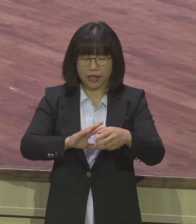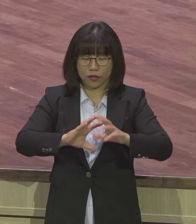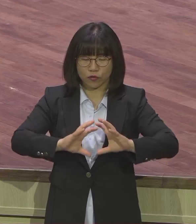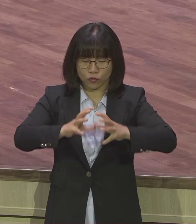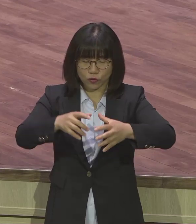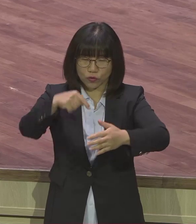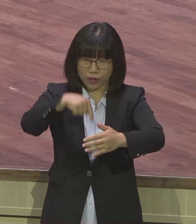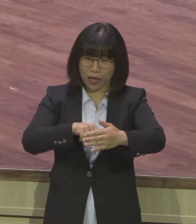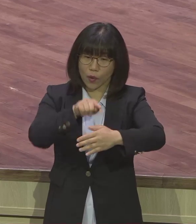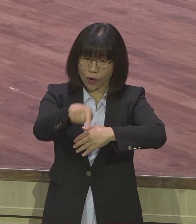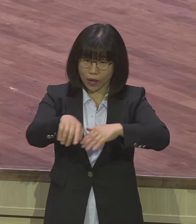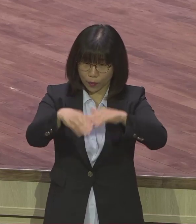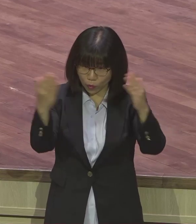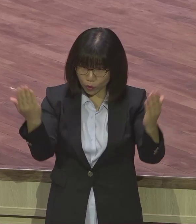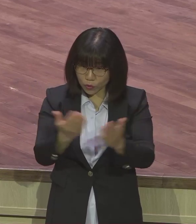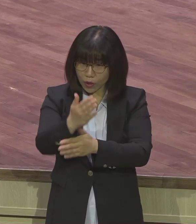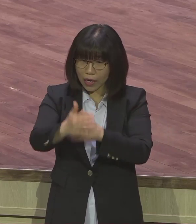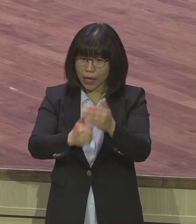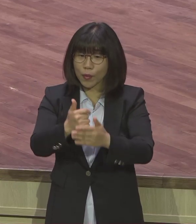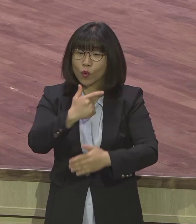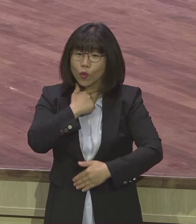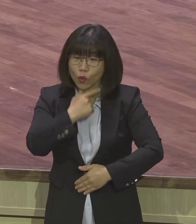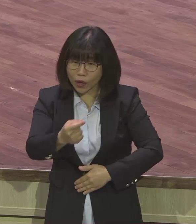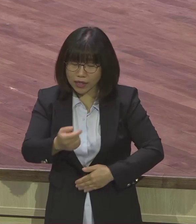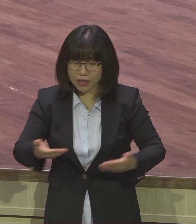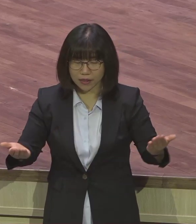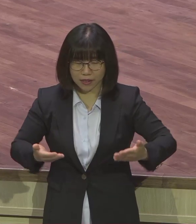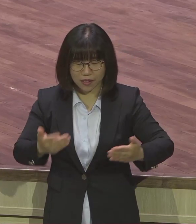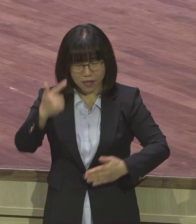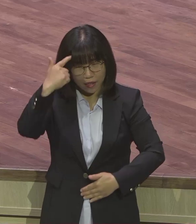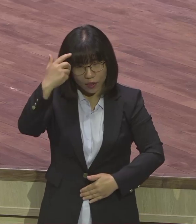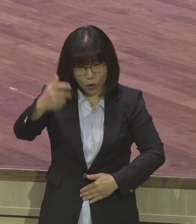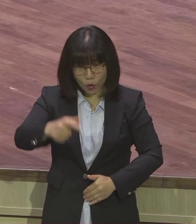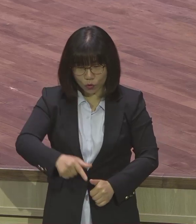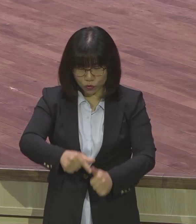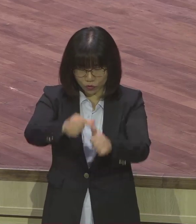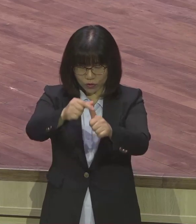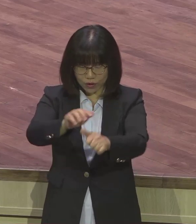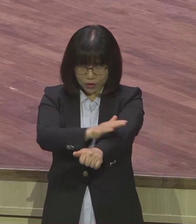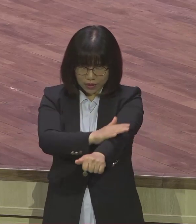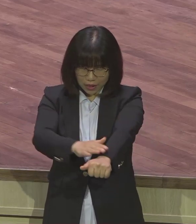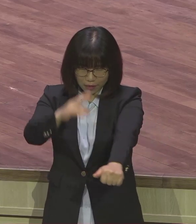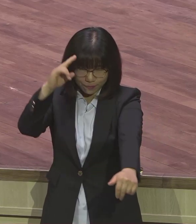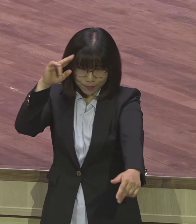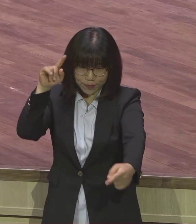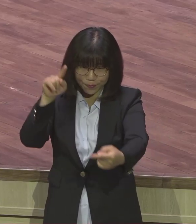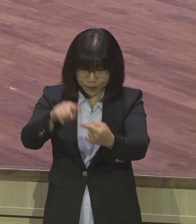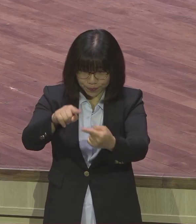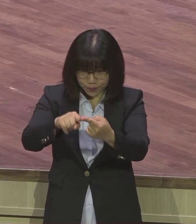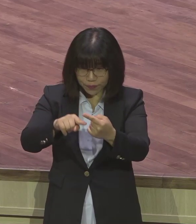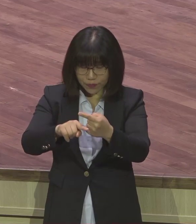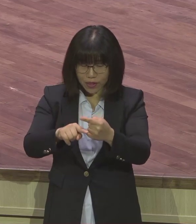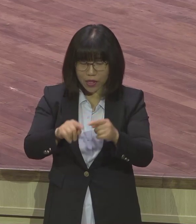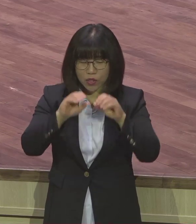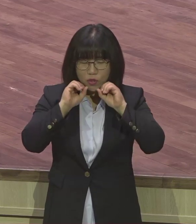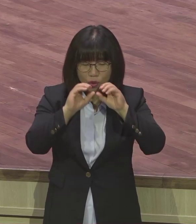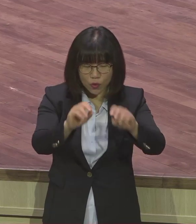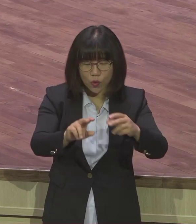하나님이 원하시는 이 가장 중요한 영혼 구원에 포커스를 맞추고 전도와 선교에 올인한